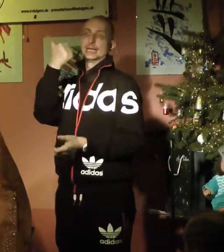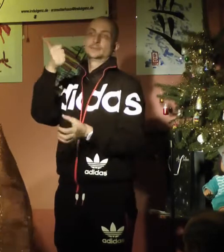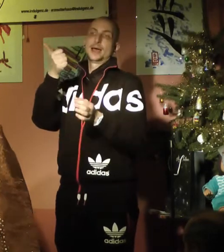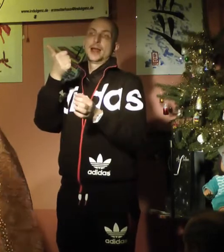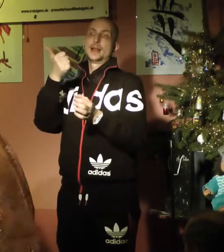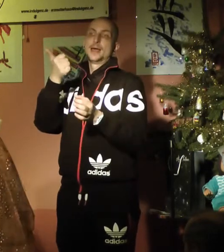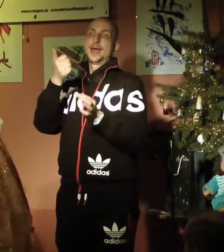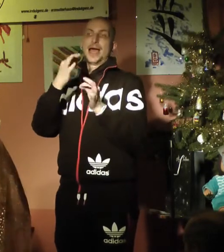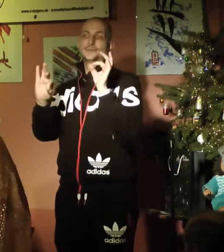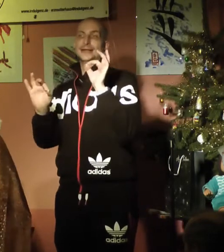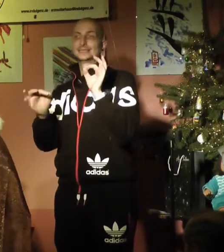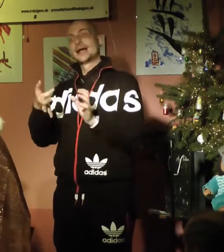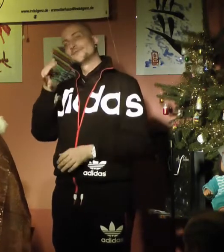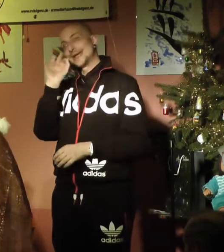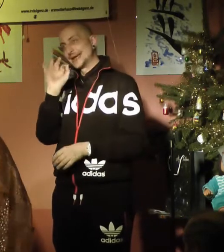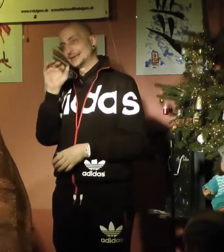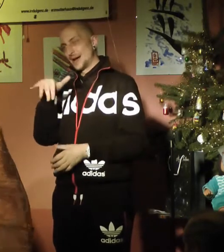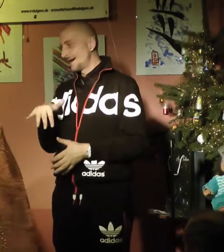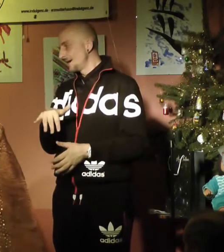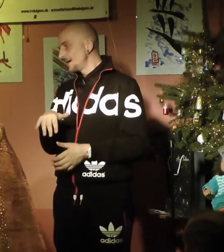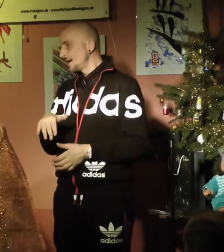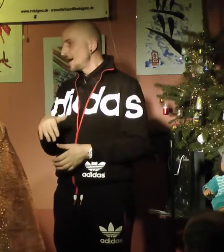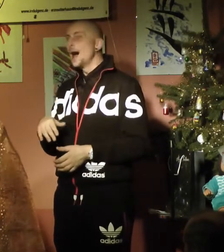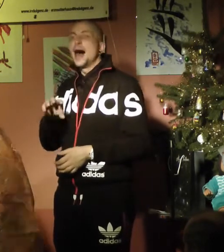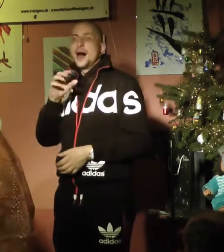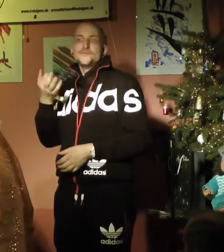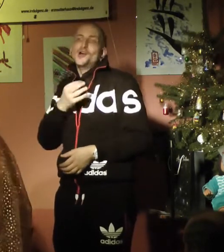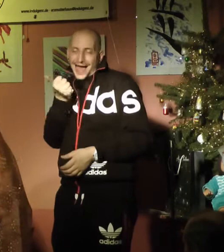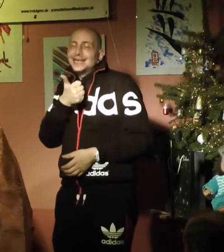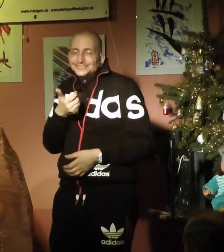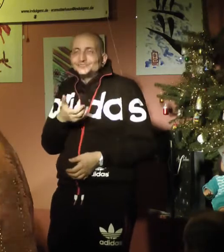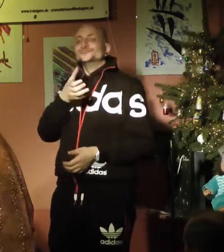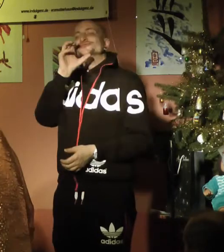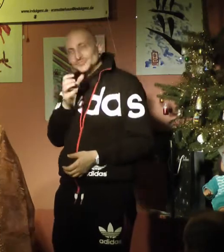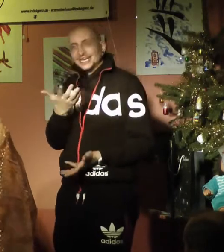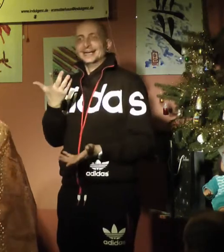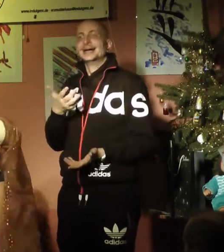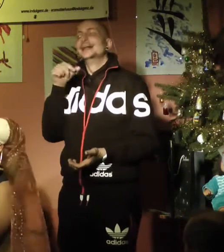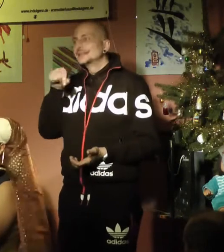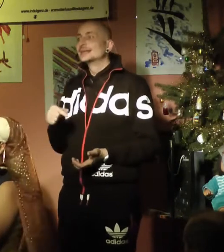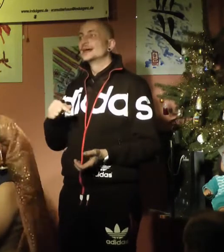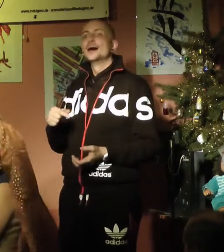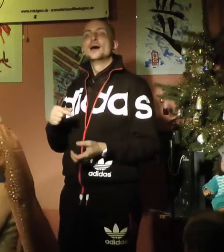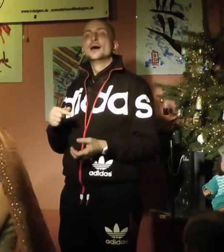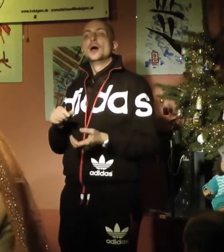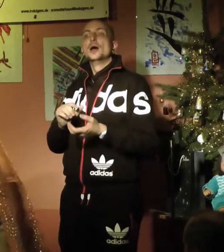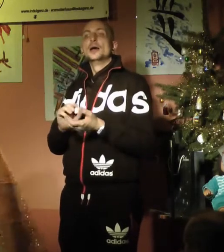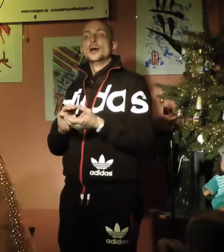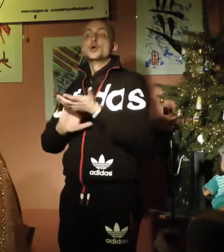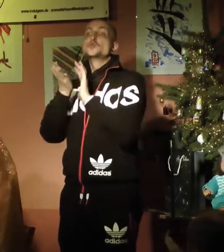Ja, sehr schön, dann hoffe ich, du genießt es ein bisschen. Trink noch einen für mich mit. Glühwein ist noch da und Kuchen auch. Vielen Dank und Applaus für Katrin.